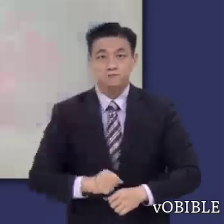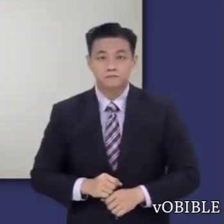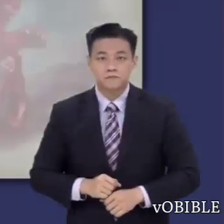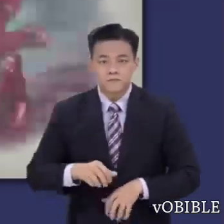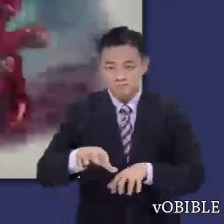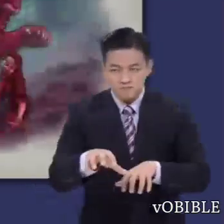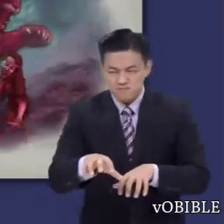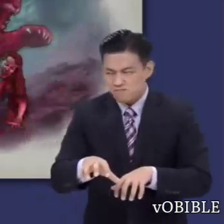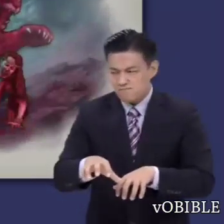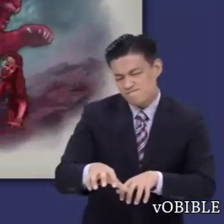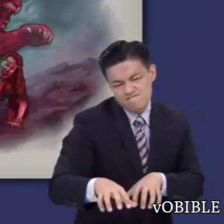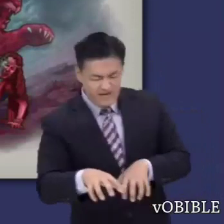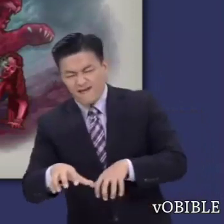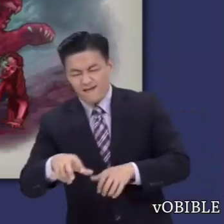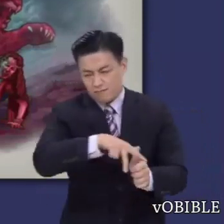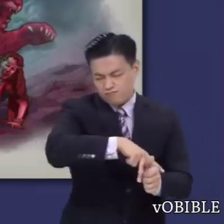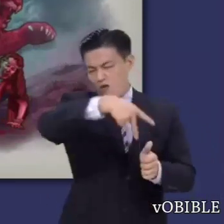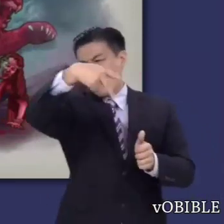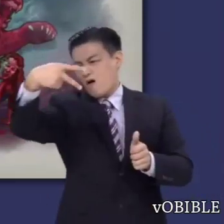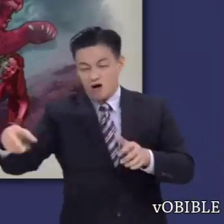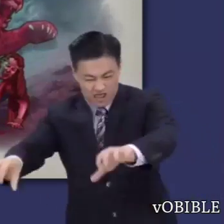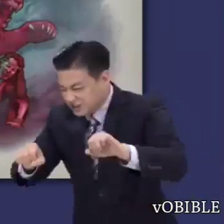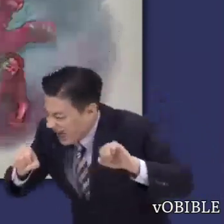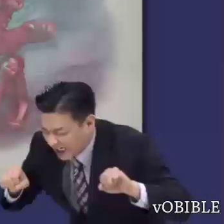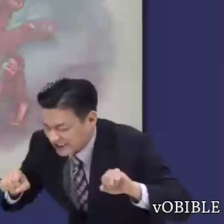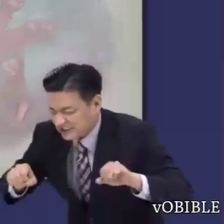野兽反过来摧残他，把他消灭